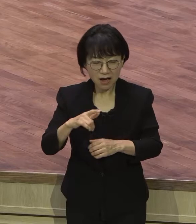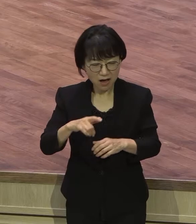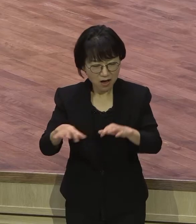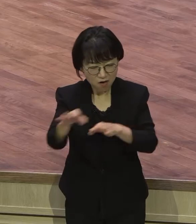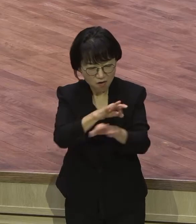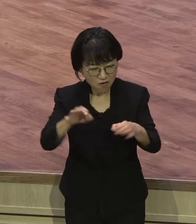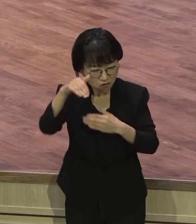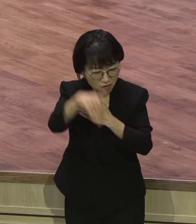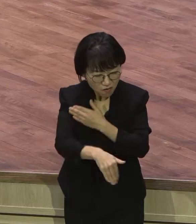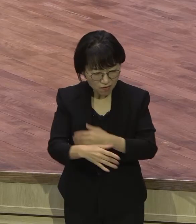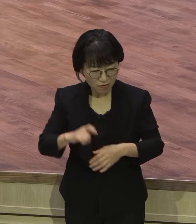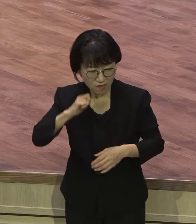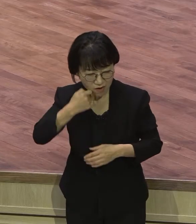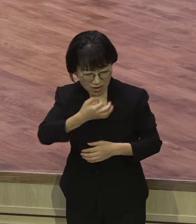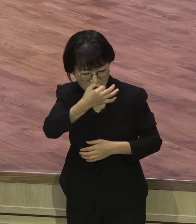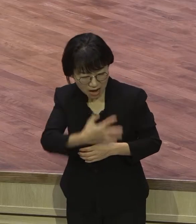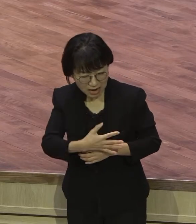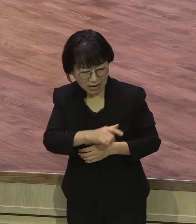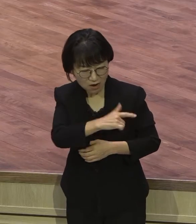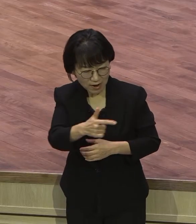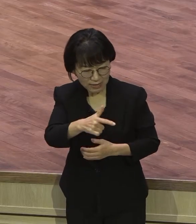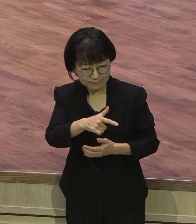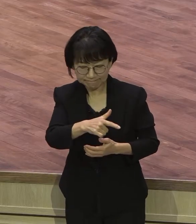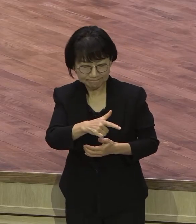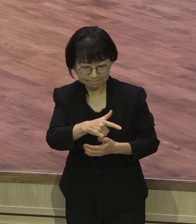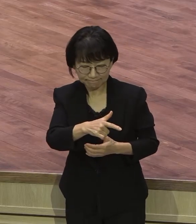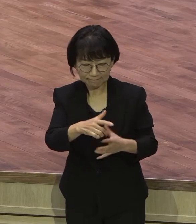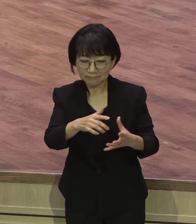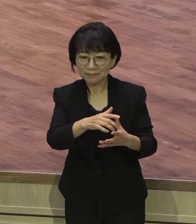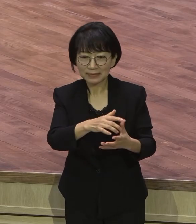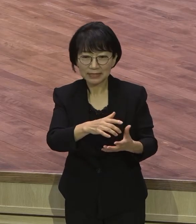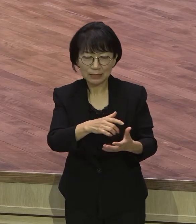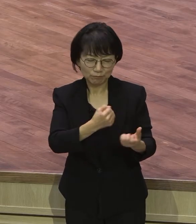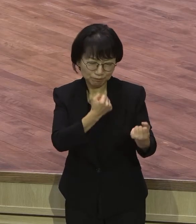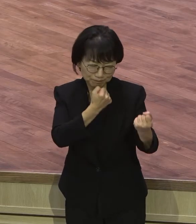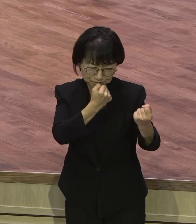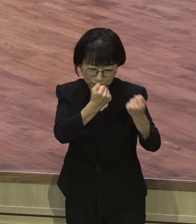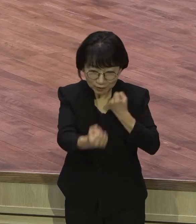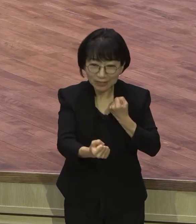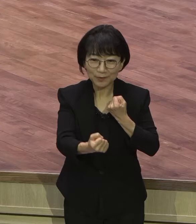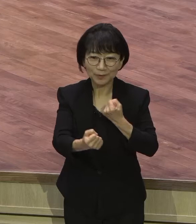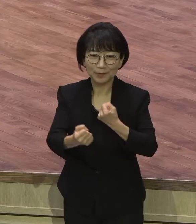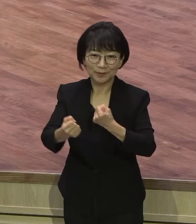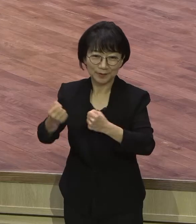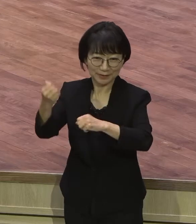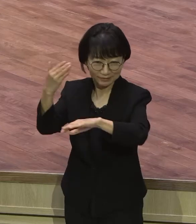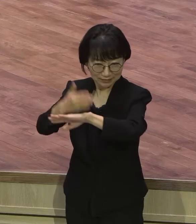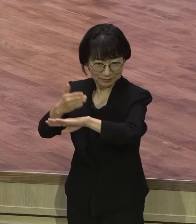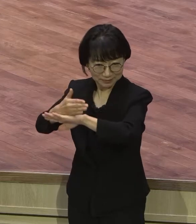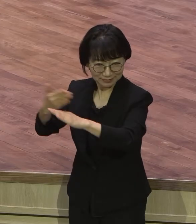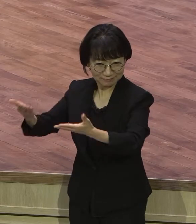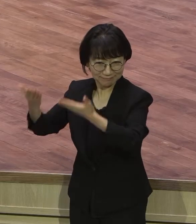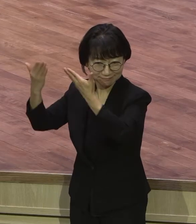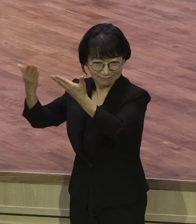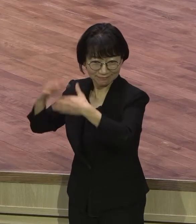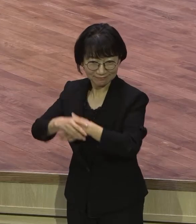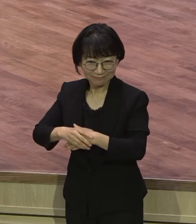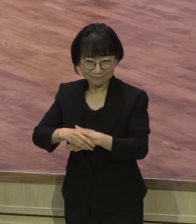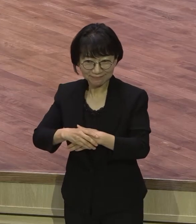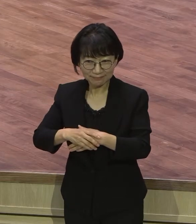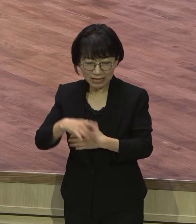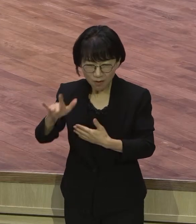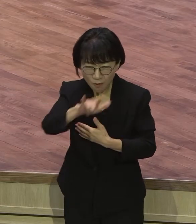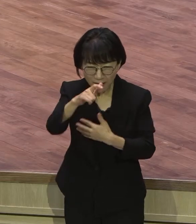게 있고 뭐 이 삶 속에 오잖아. 이런 문제를 다 포함해서 코로나가 온 것까지도